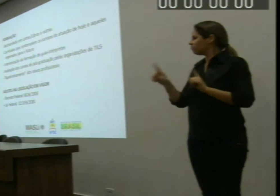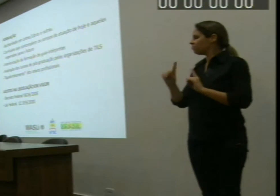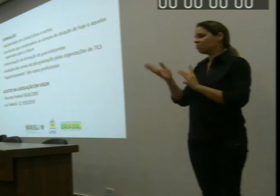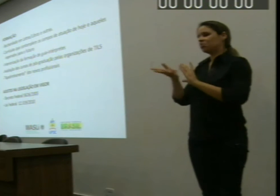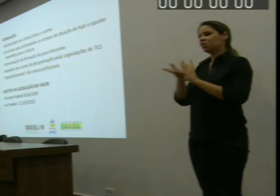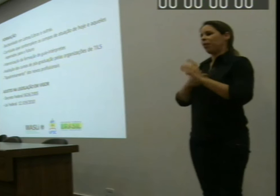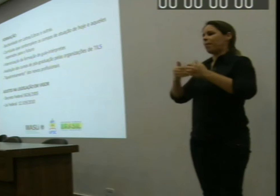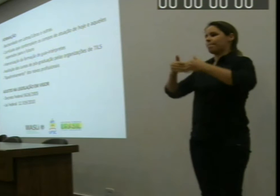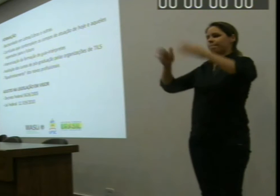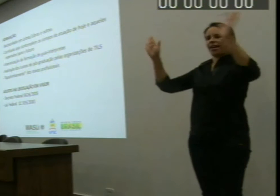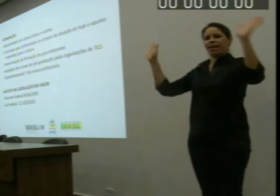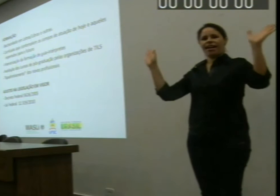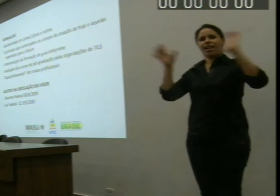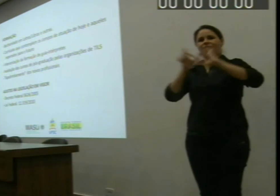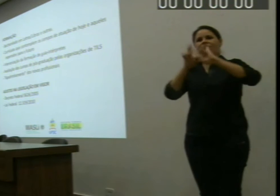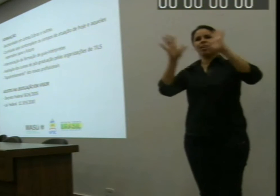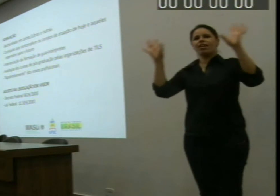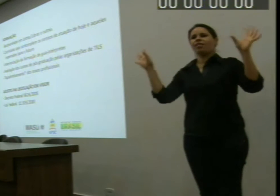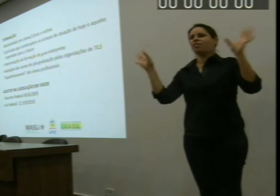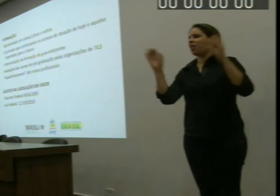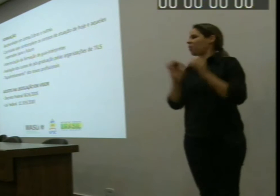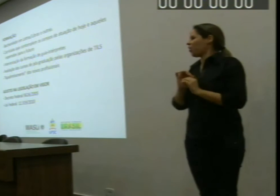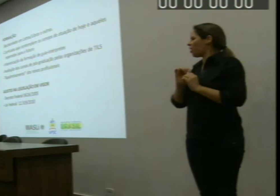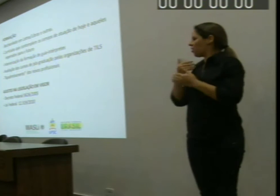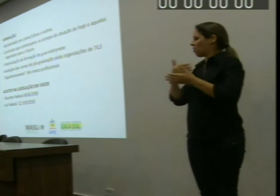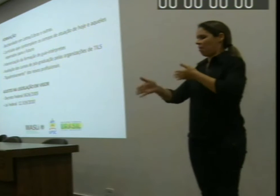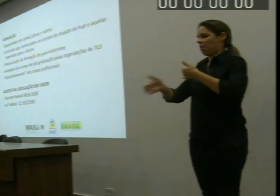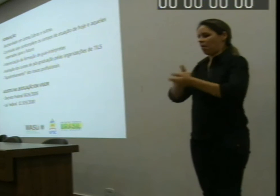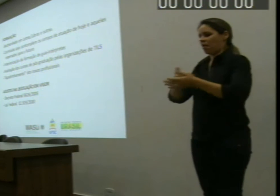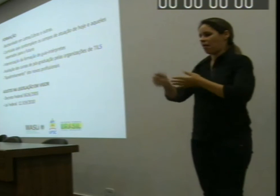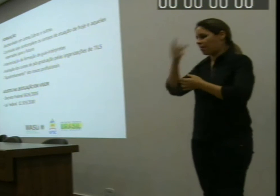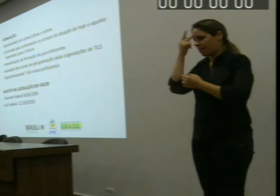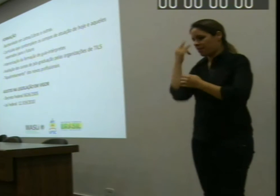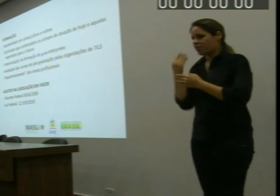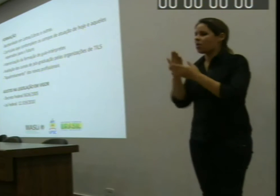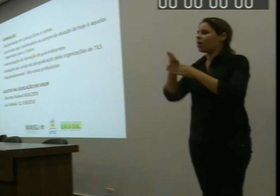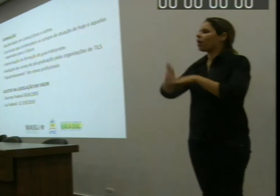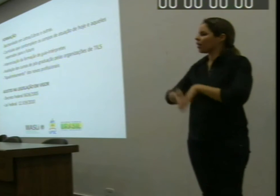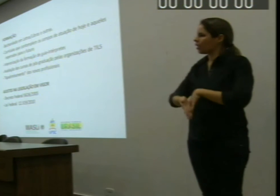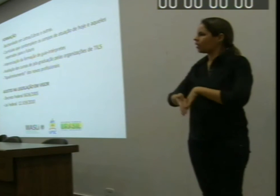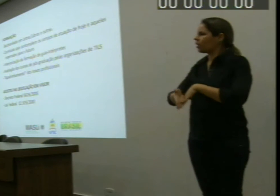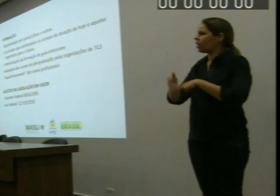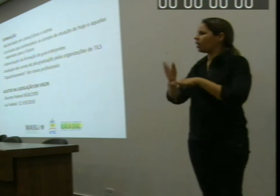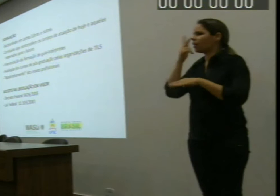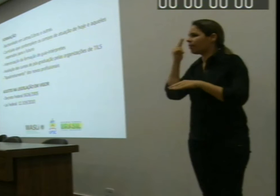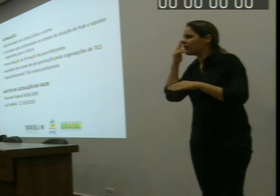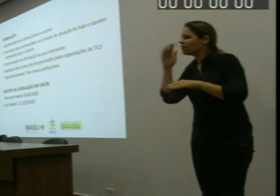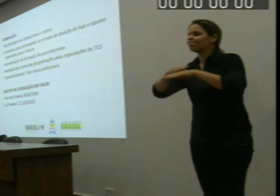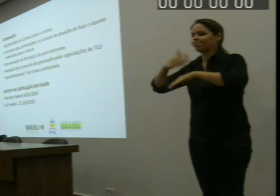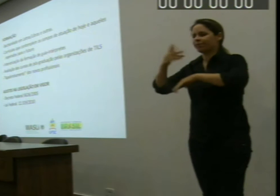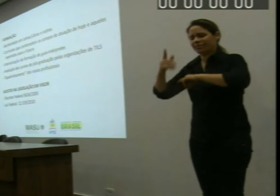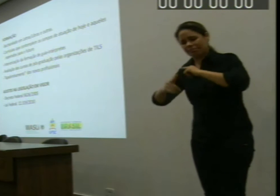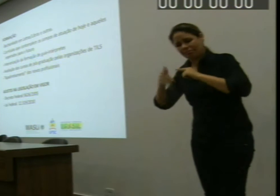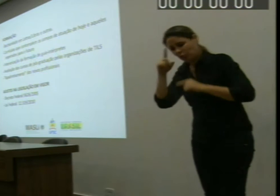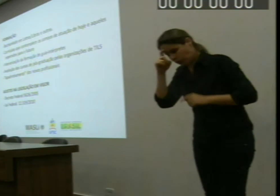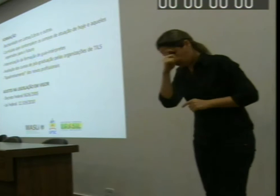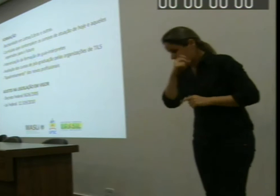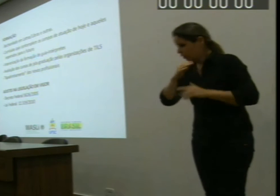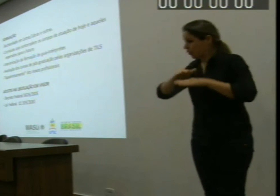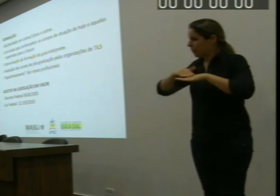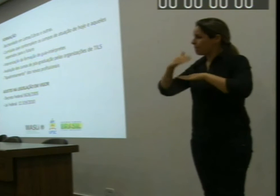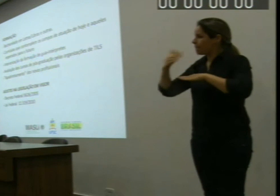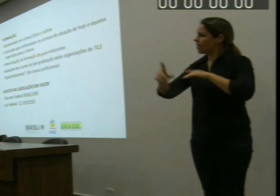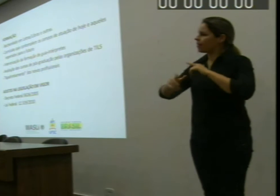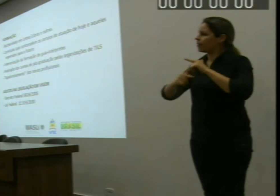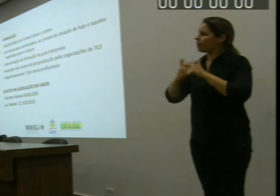abriu de vez agora qualquer um entra Então as coisas vão ficando cada vez mais enroladas sabe porque pode derrubar se